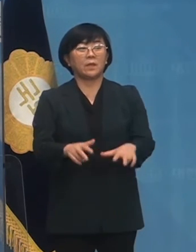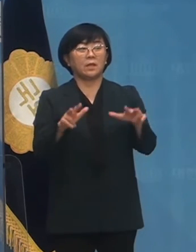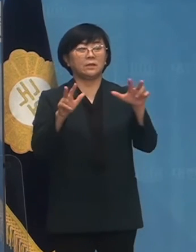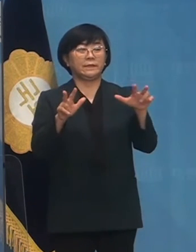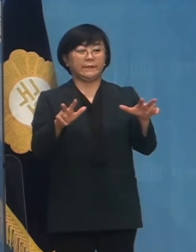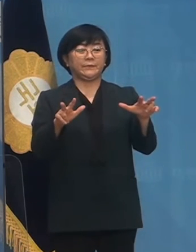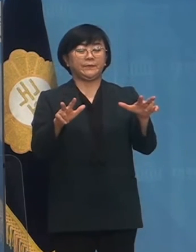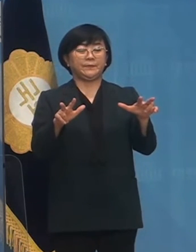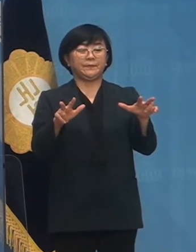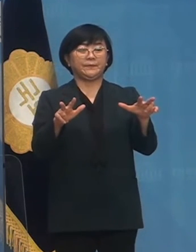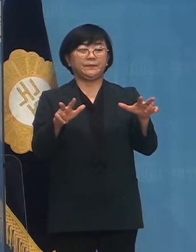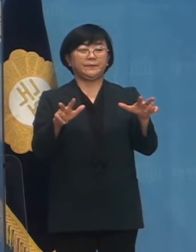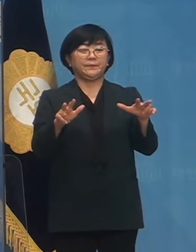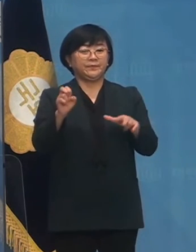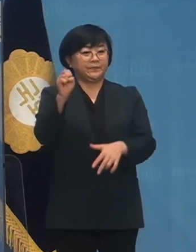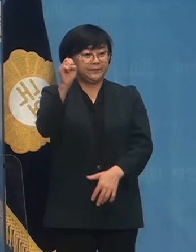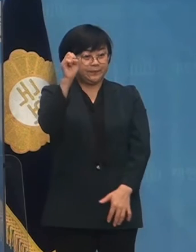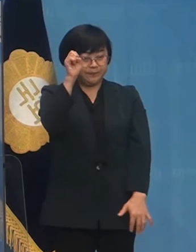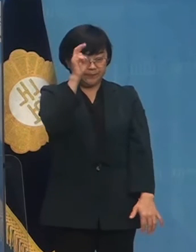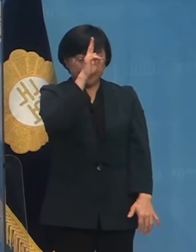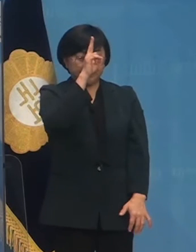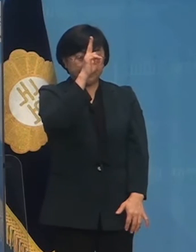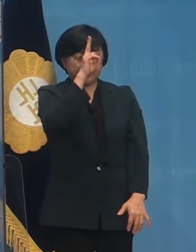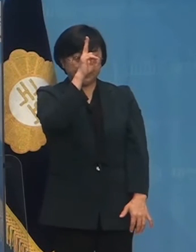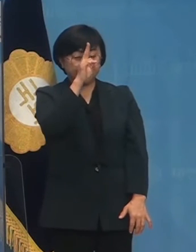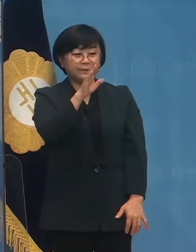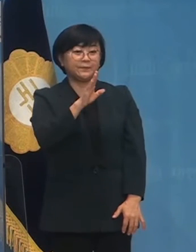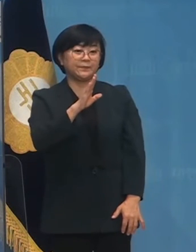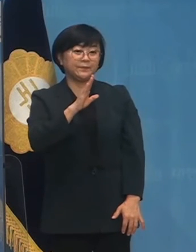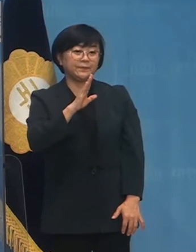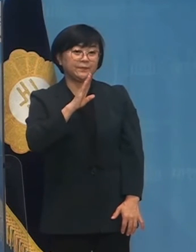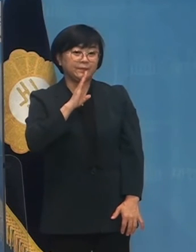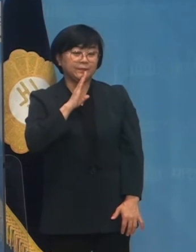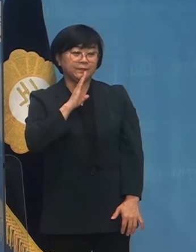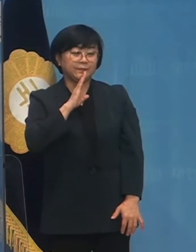지금에 와서 갑자기 마치